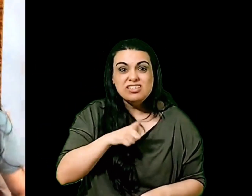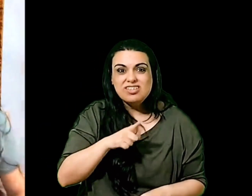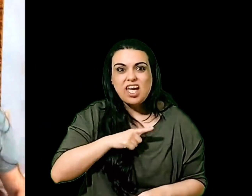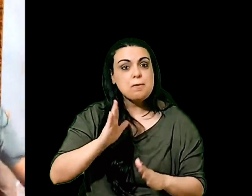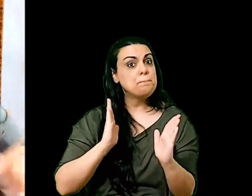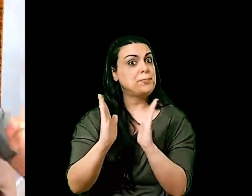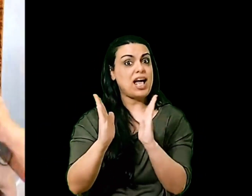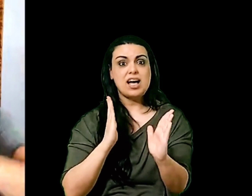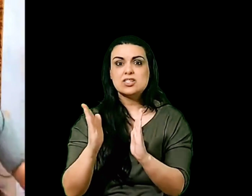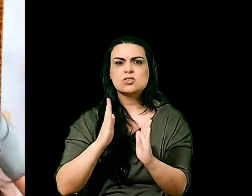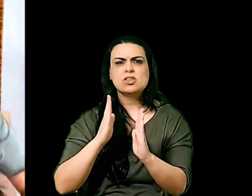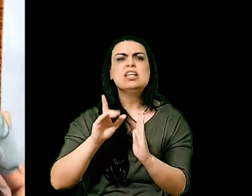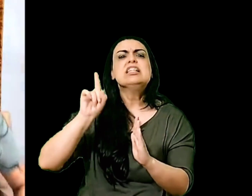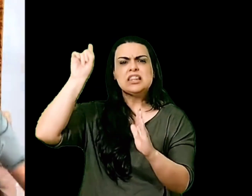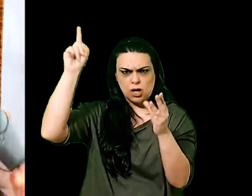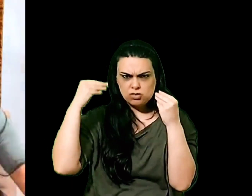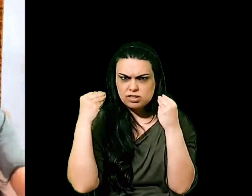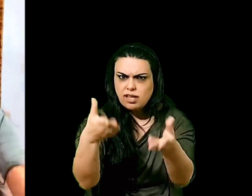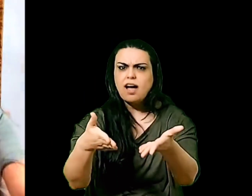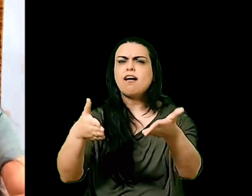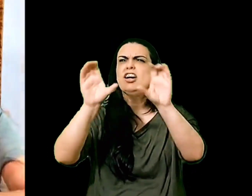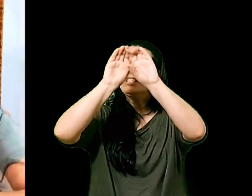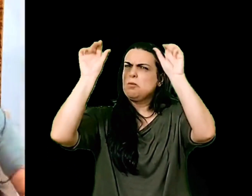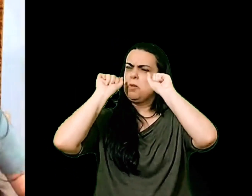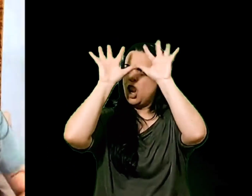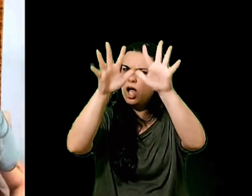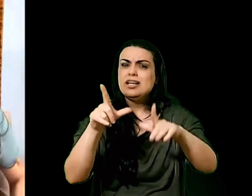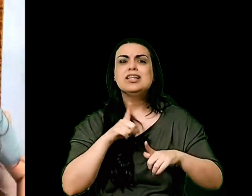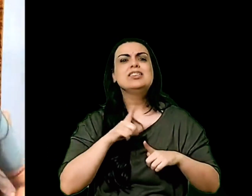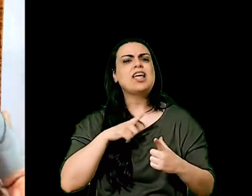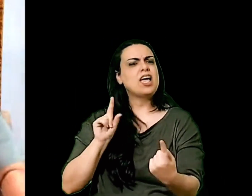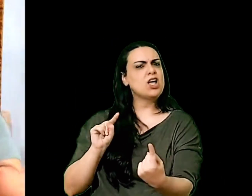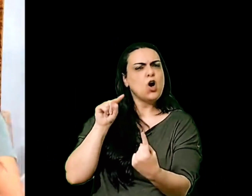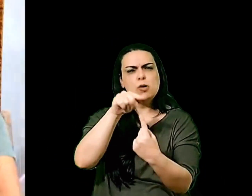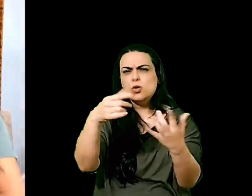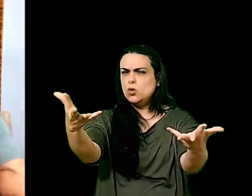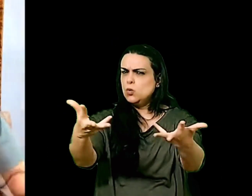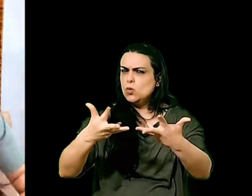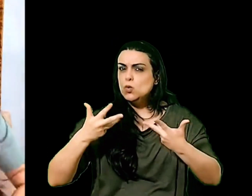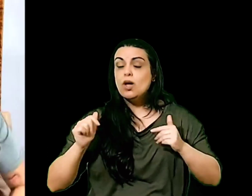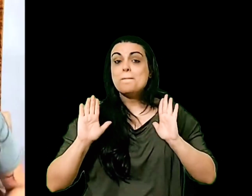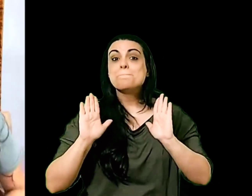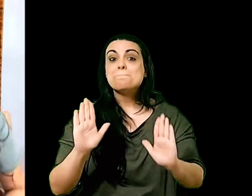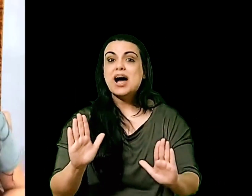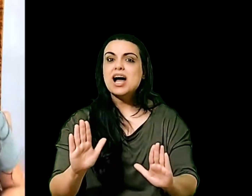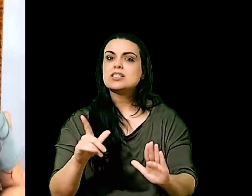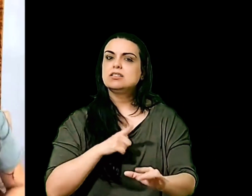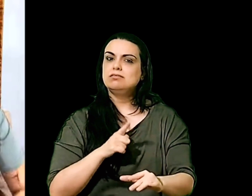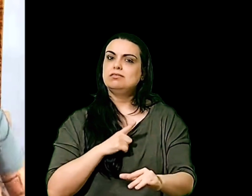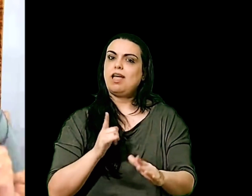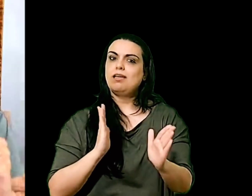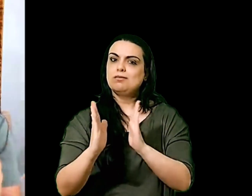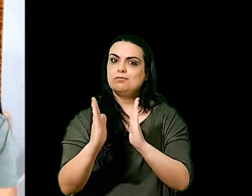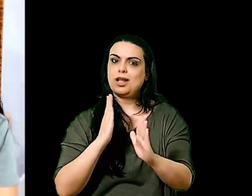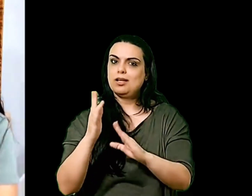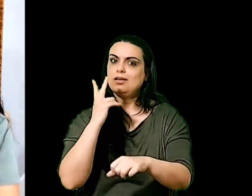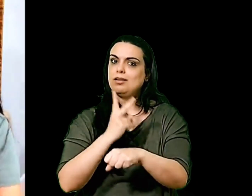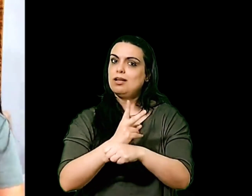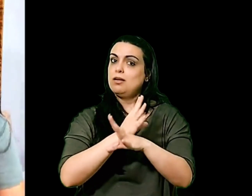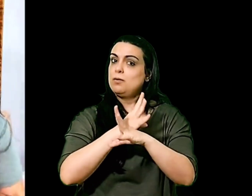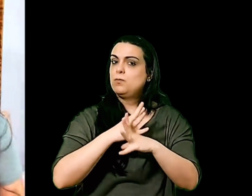tem prazo. Mesmo que venha do céu, mesmo que venha de Deus, mesmo que seja para um propósito incrível, ela